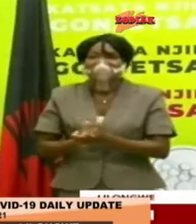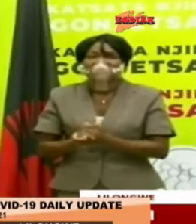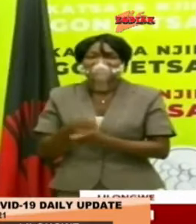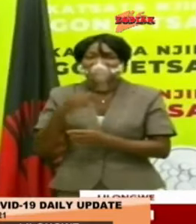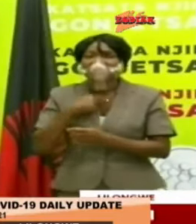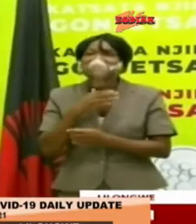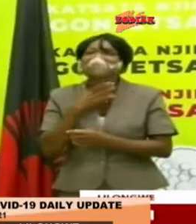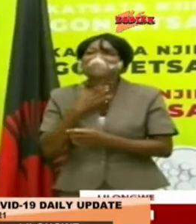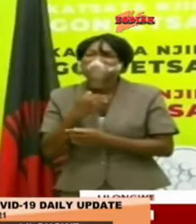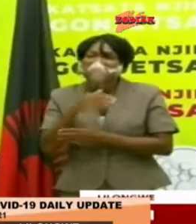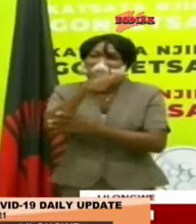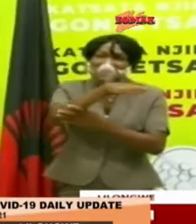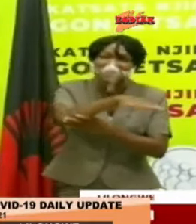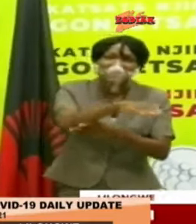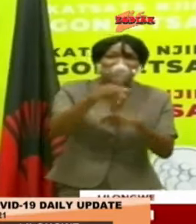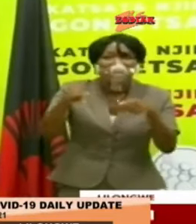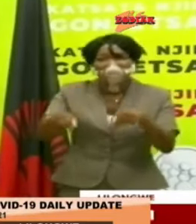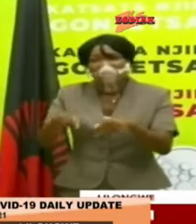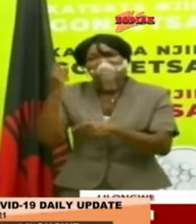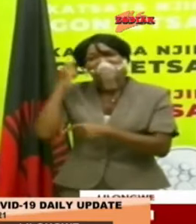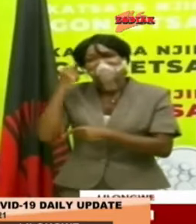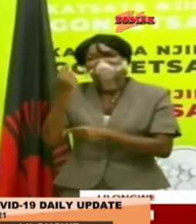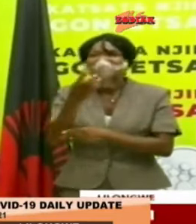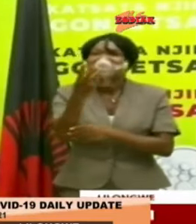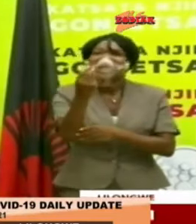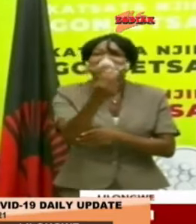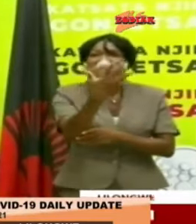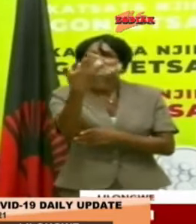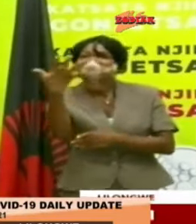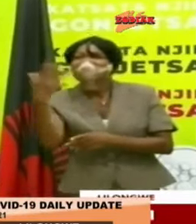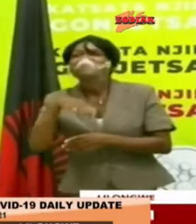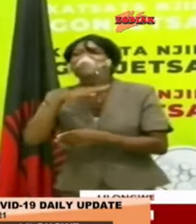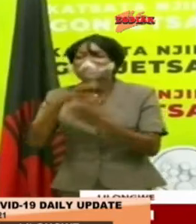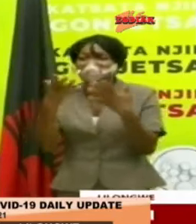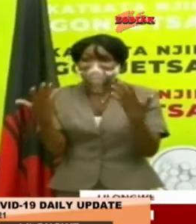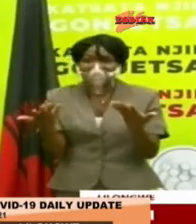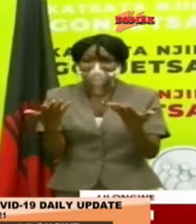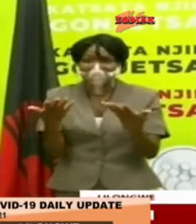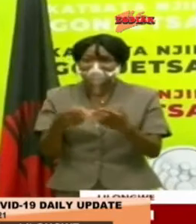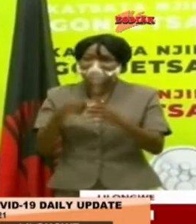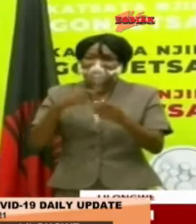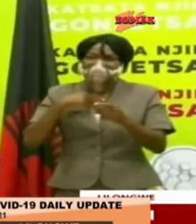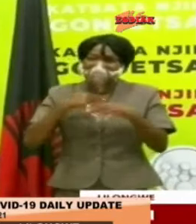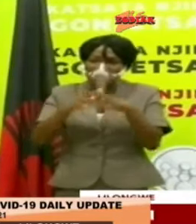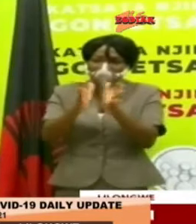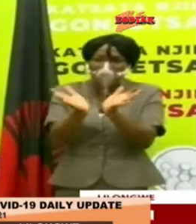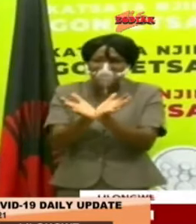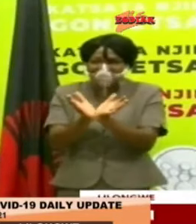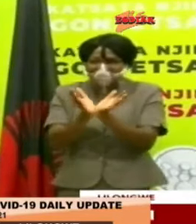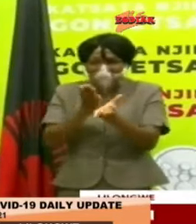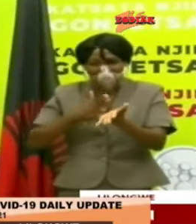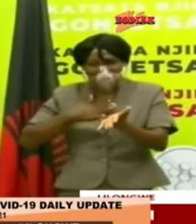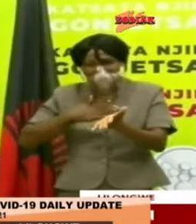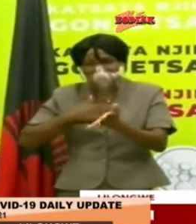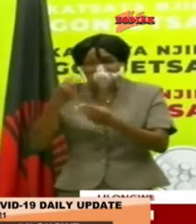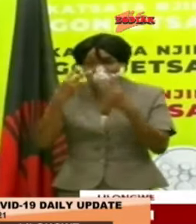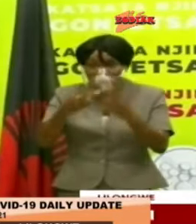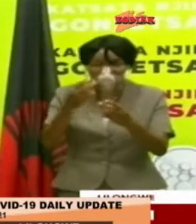kuti ndingokutchirani mafigazi kuti kodi 17 imeneyi biliyoni nanga ifeyo kodi ku presidential task force tayigawa